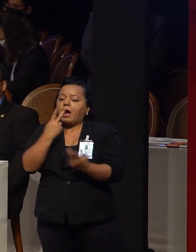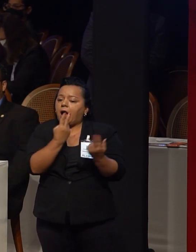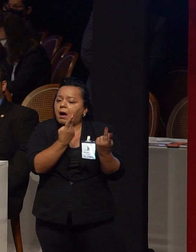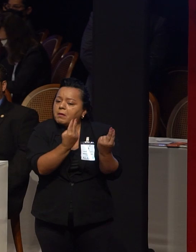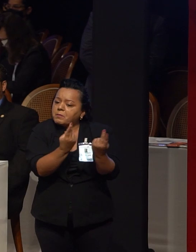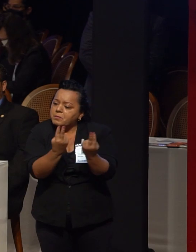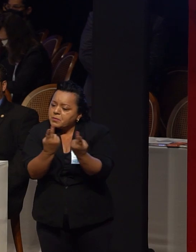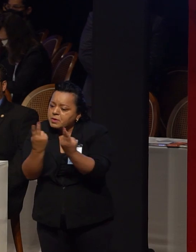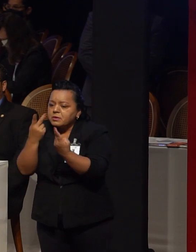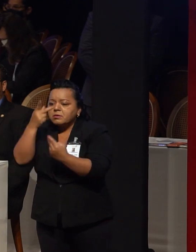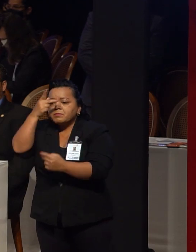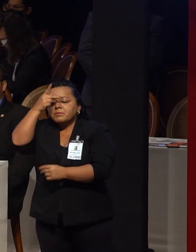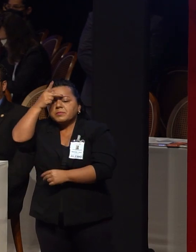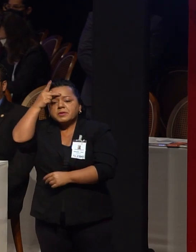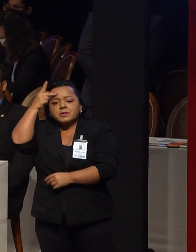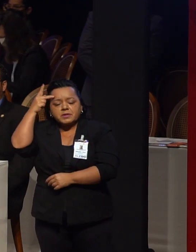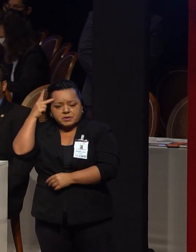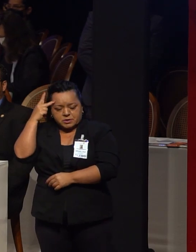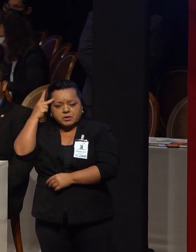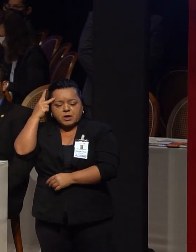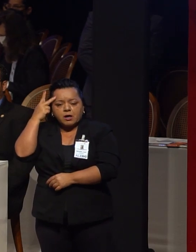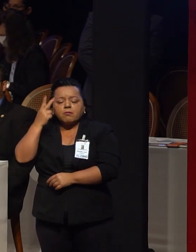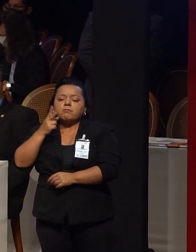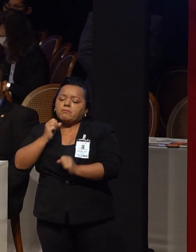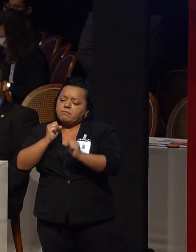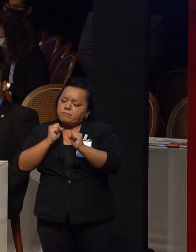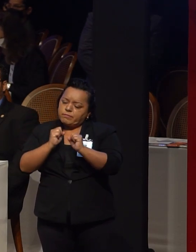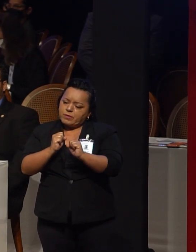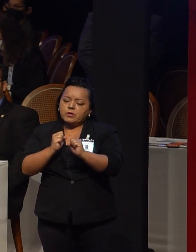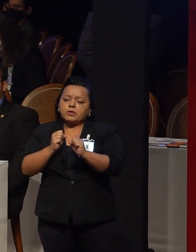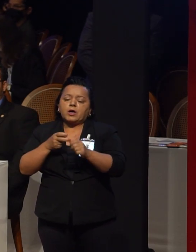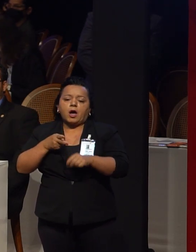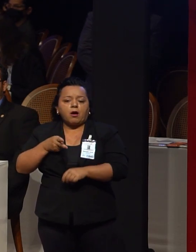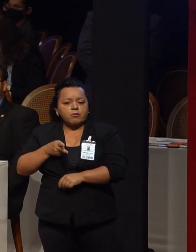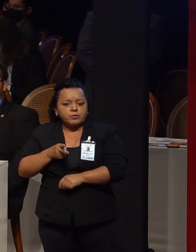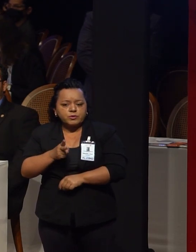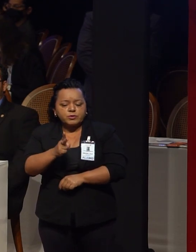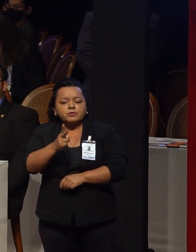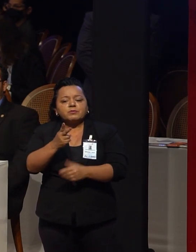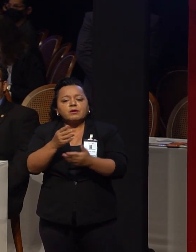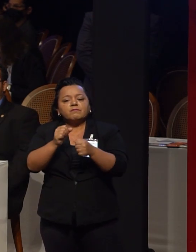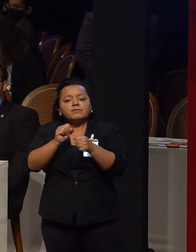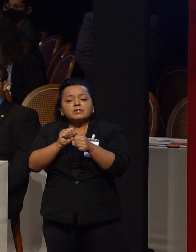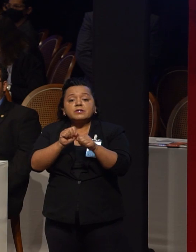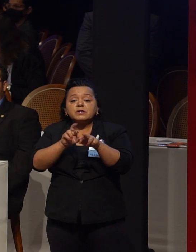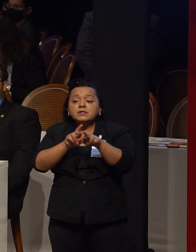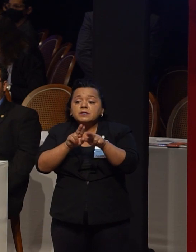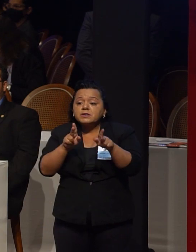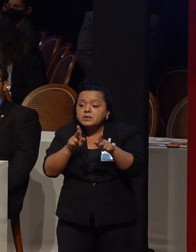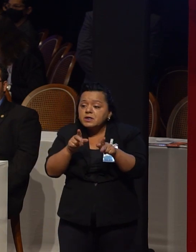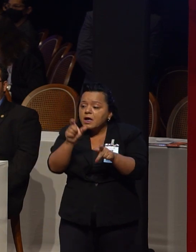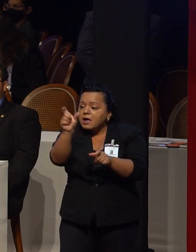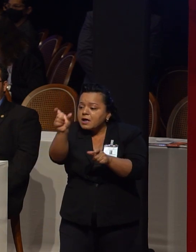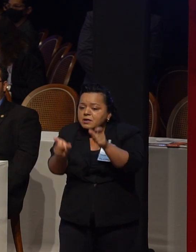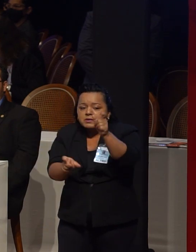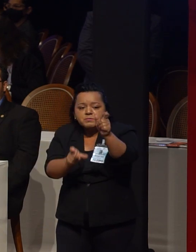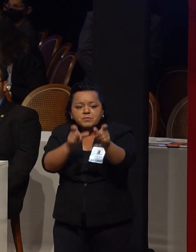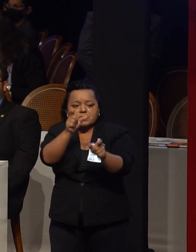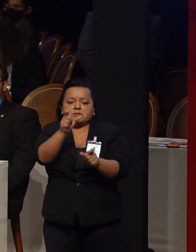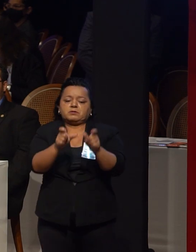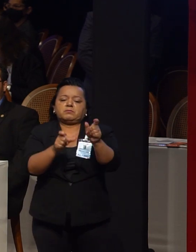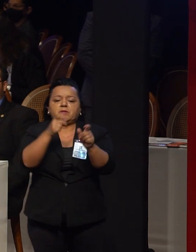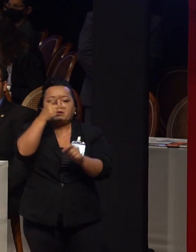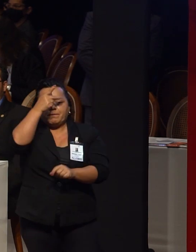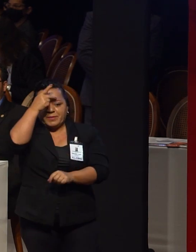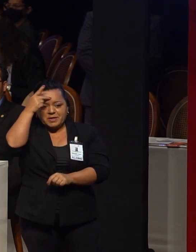pessoas devem continuar fazendo a diferença. As mesmas pessoas,